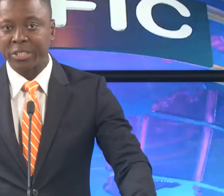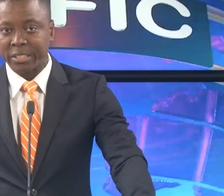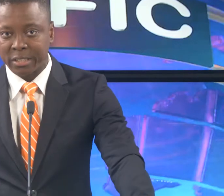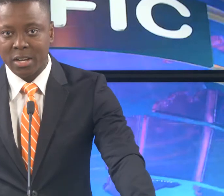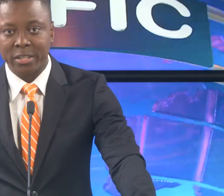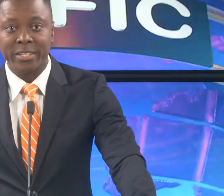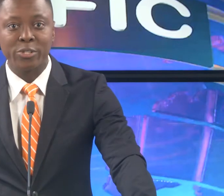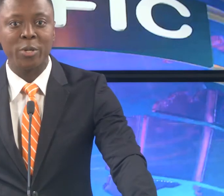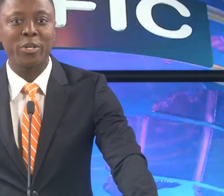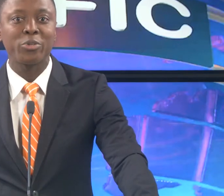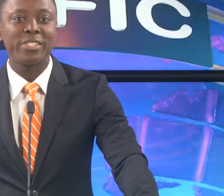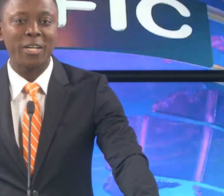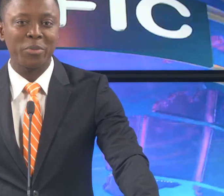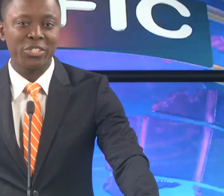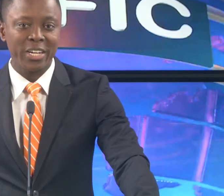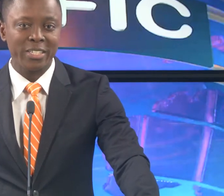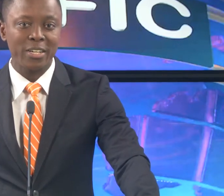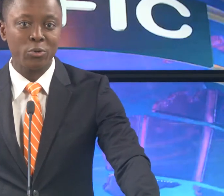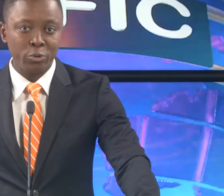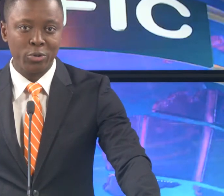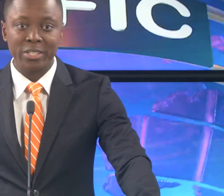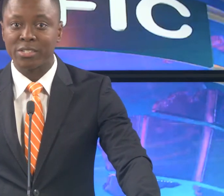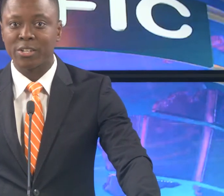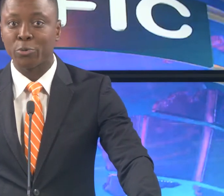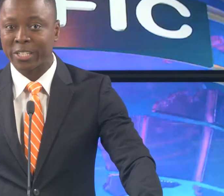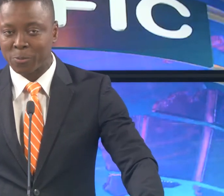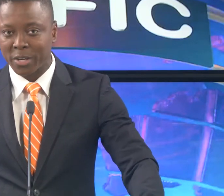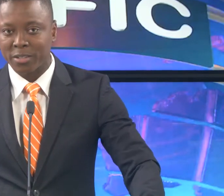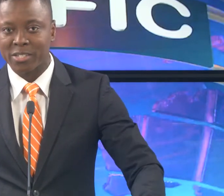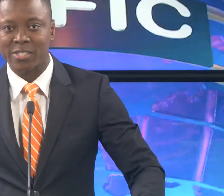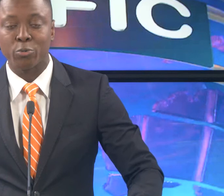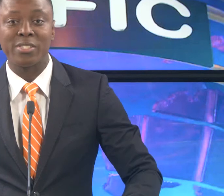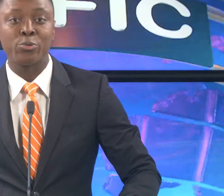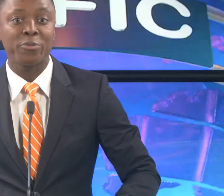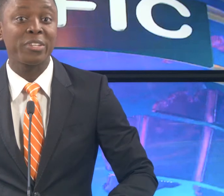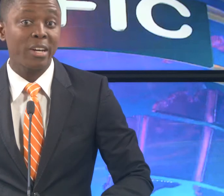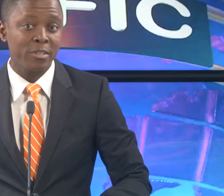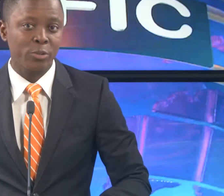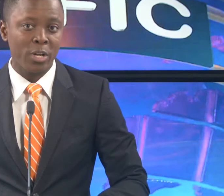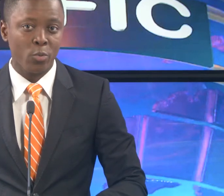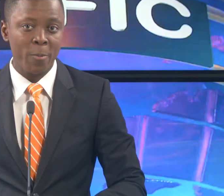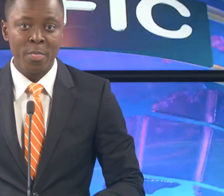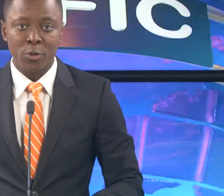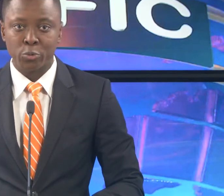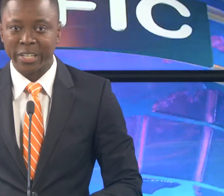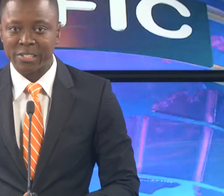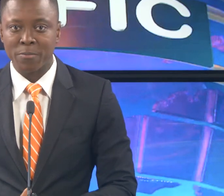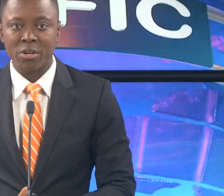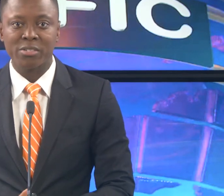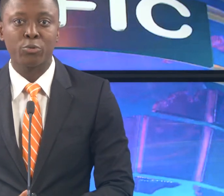Le secrétaire d'État à l'intégration des personnes handicapées, Gérald Auriol, exige le respect des articles 19 et 40 de la loi